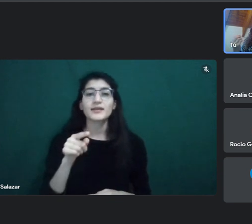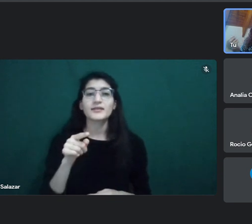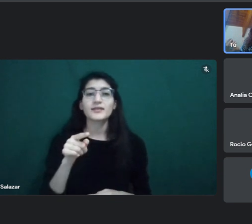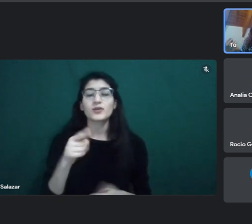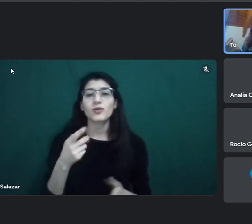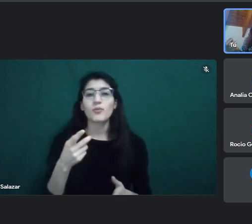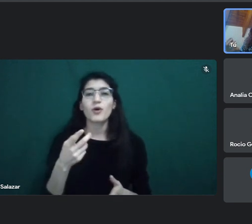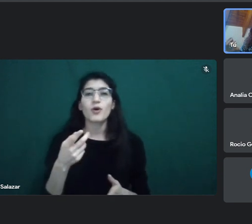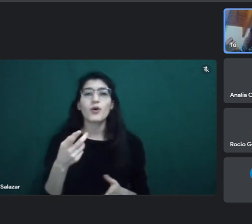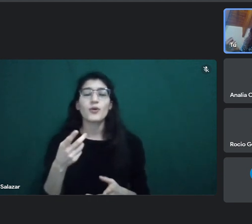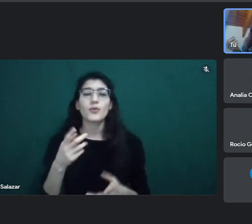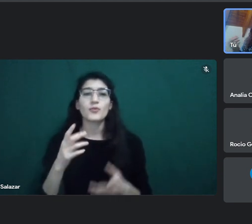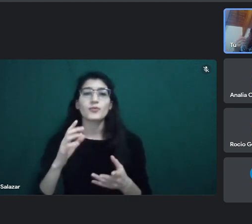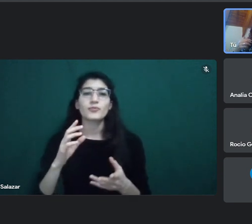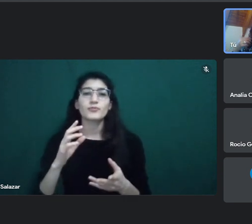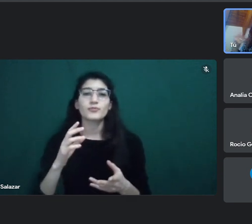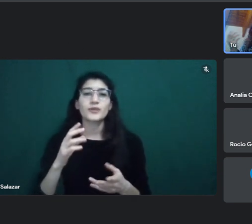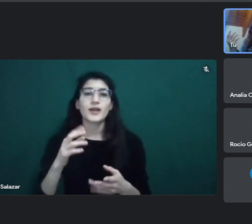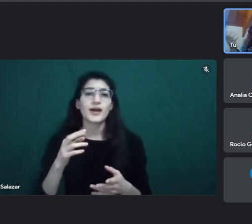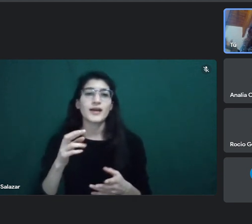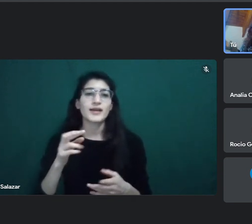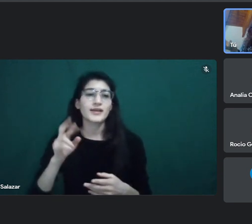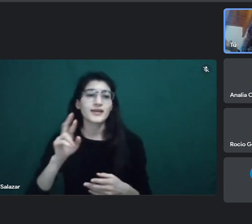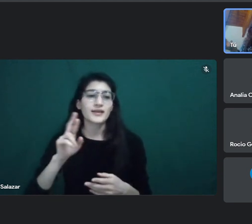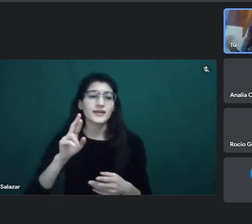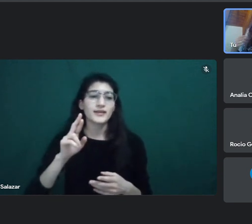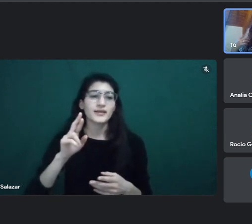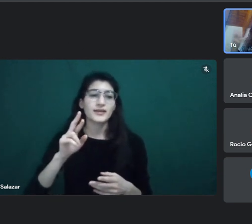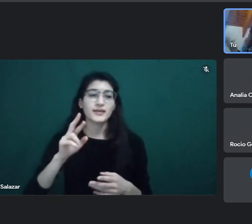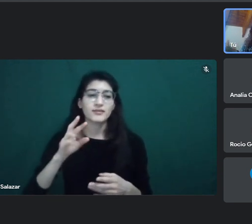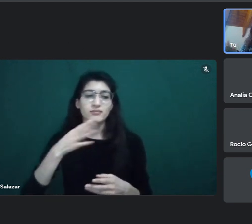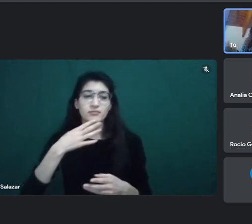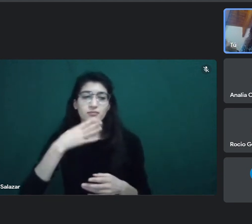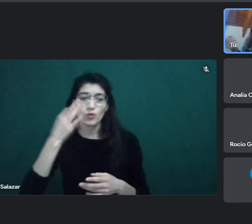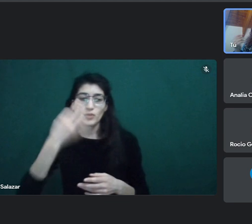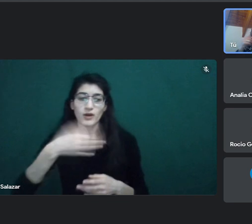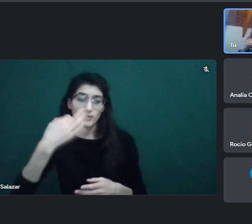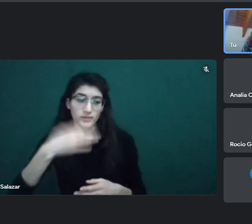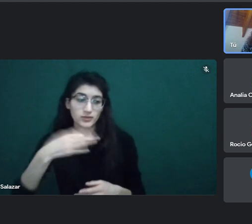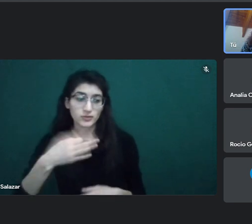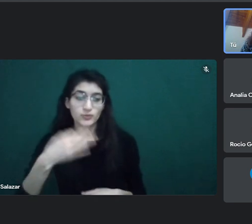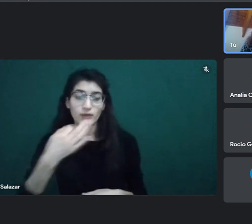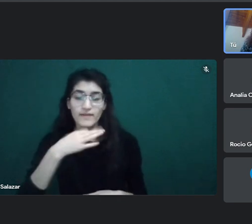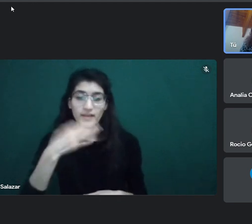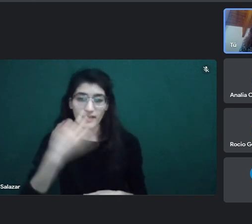debería, sería. Debería pasar tal cosa, una predicción también.